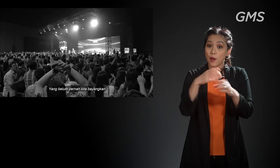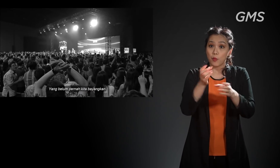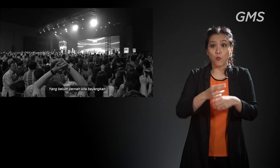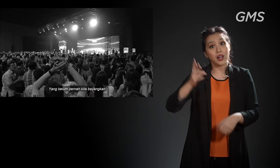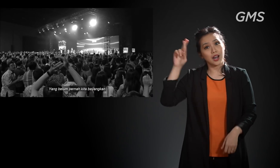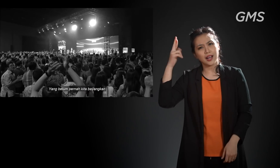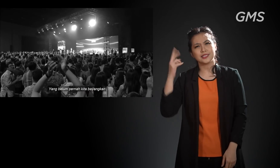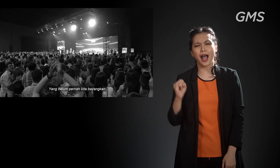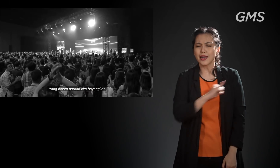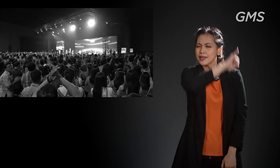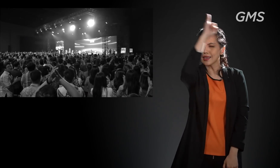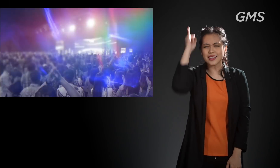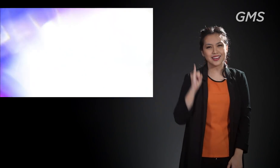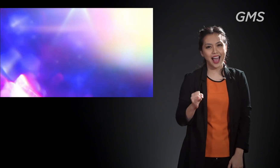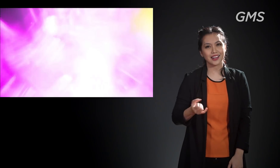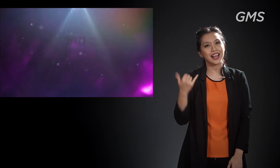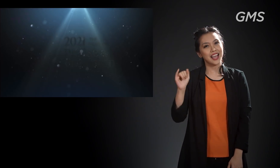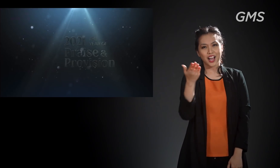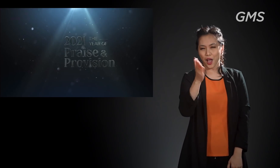belum pernah kita bayangkan.